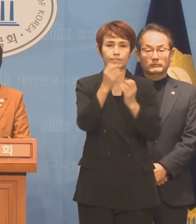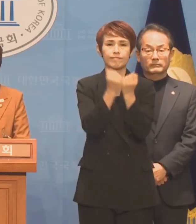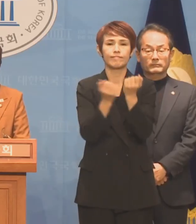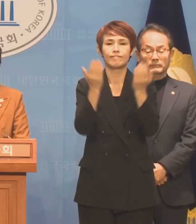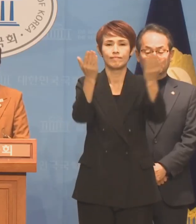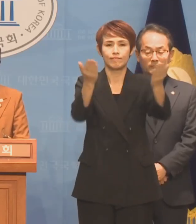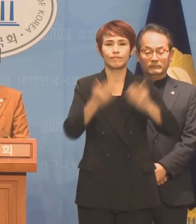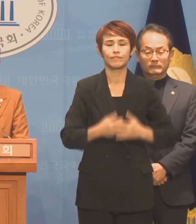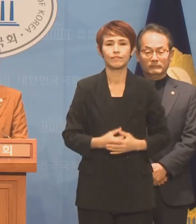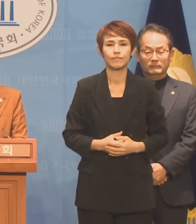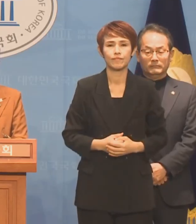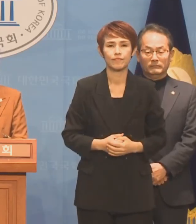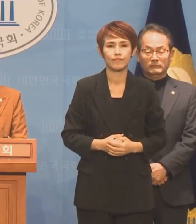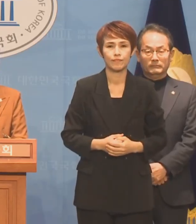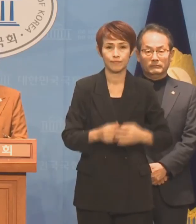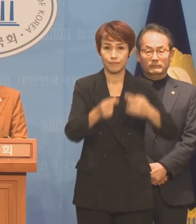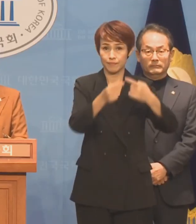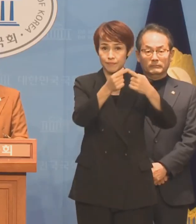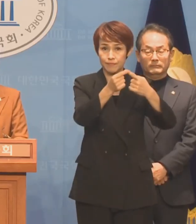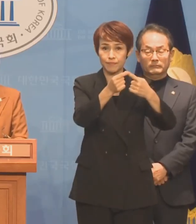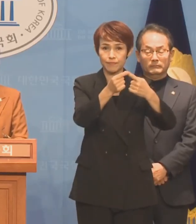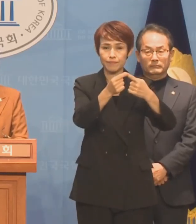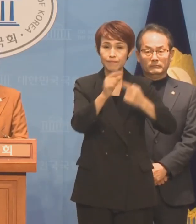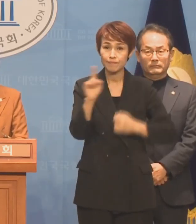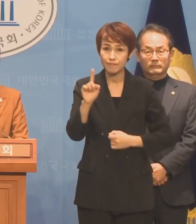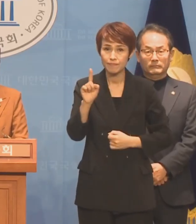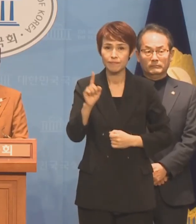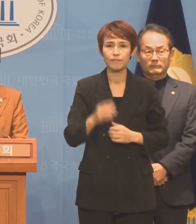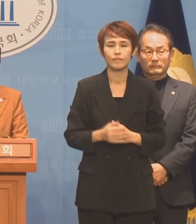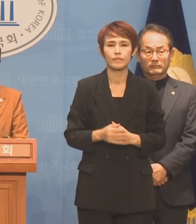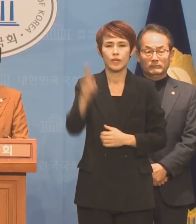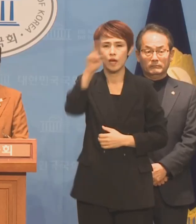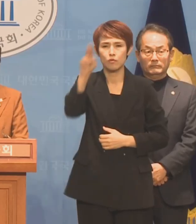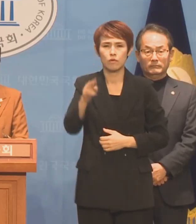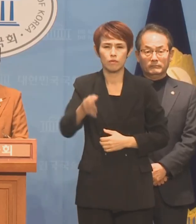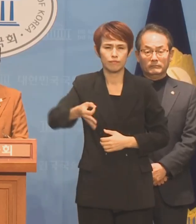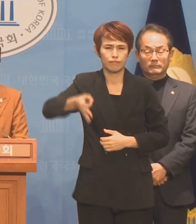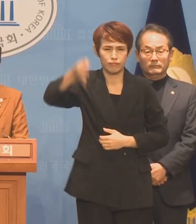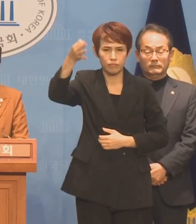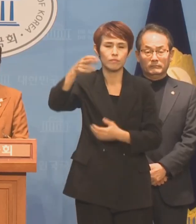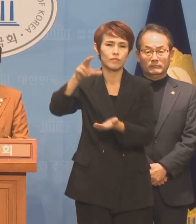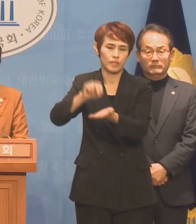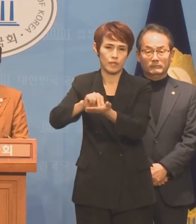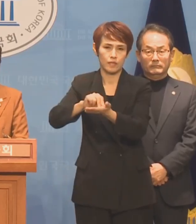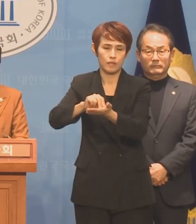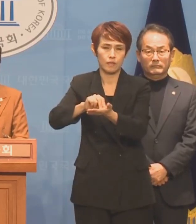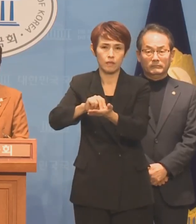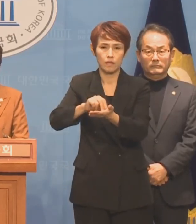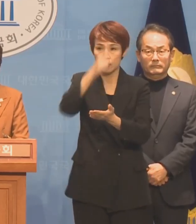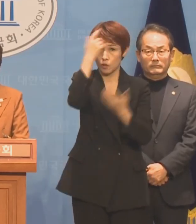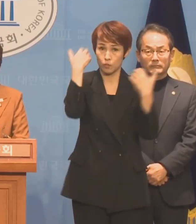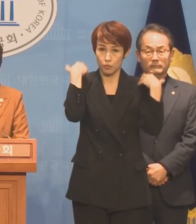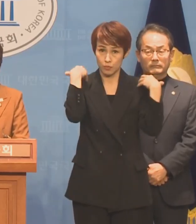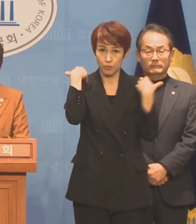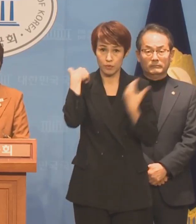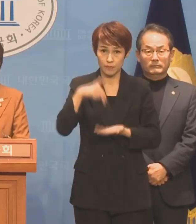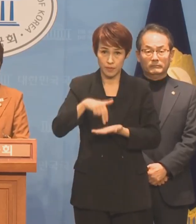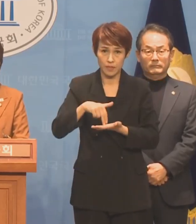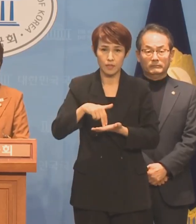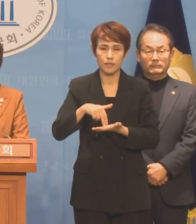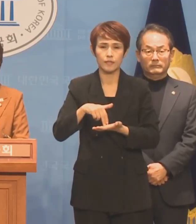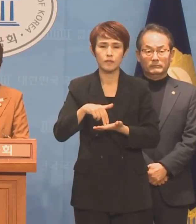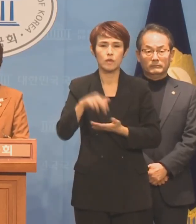말씀을 드리겠습니다. 첫째, 고환율과 관련해서입니다. 정부가 최근